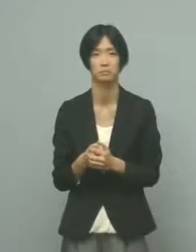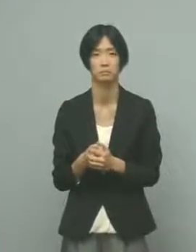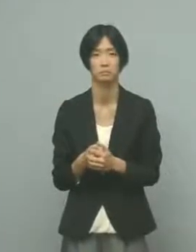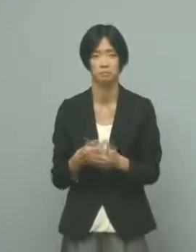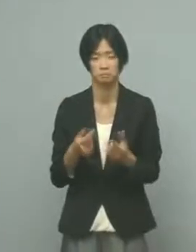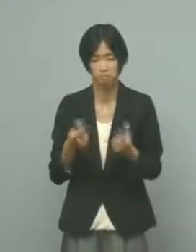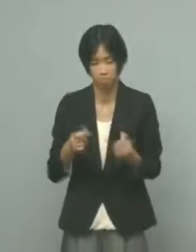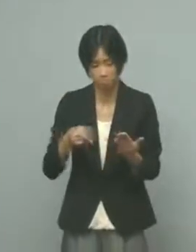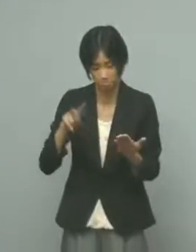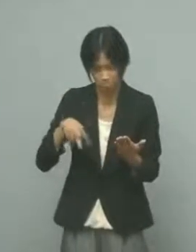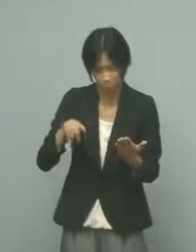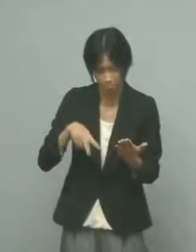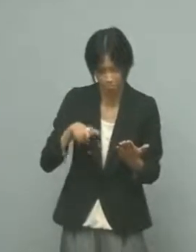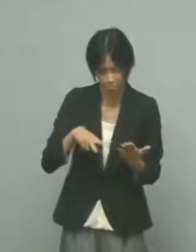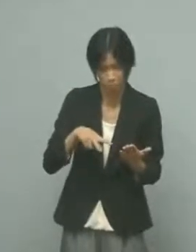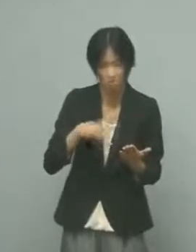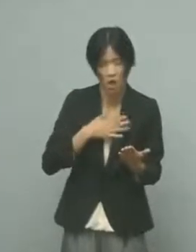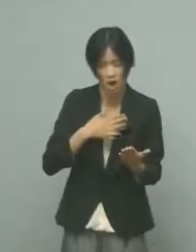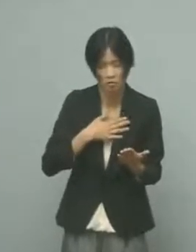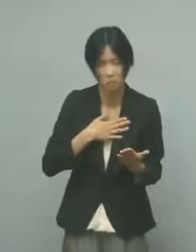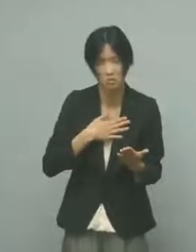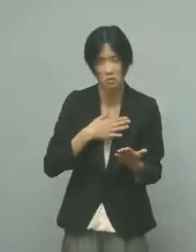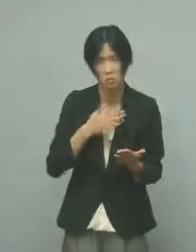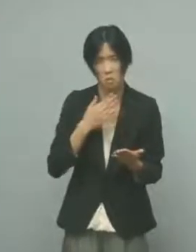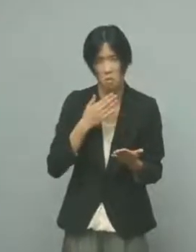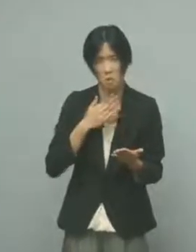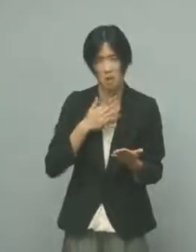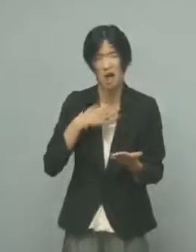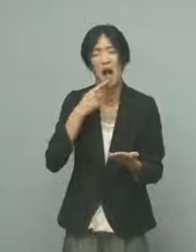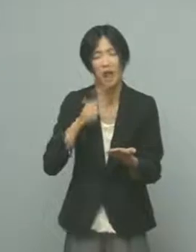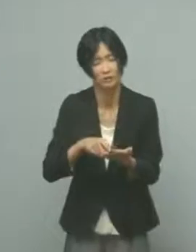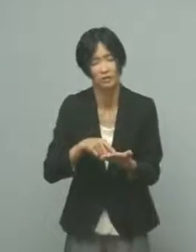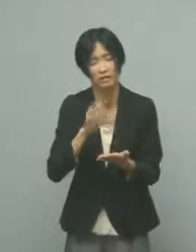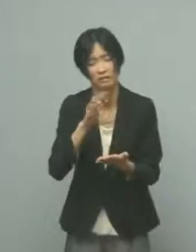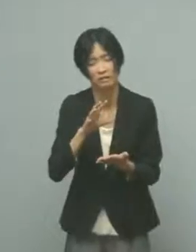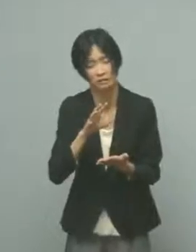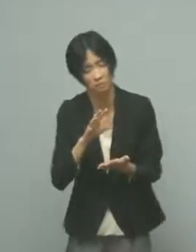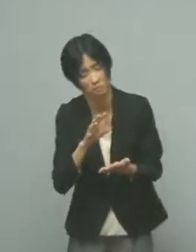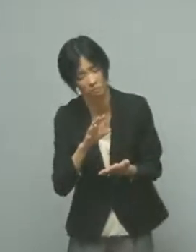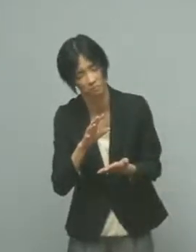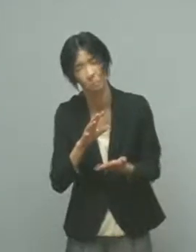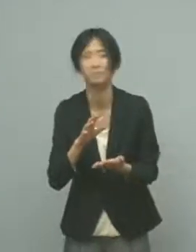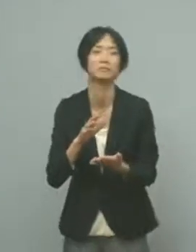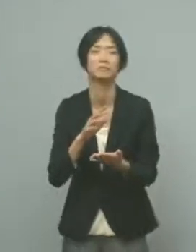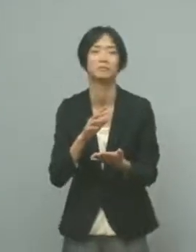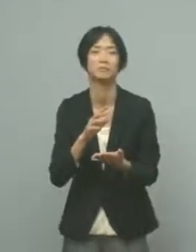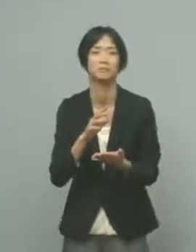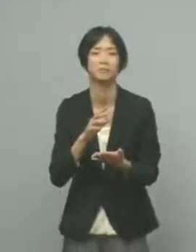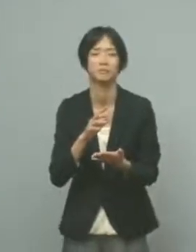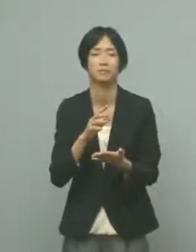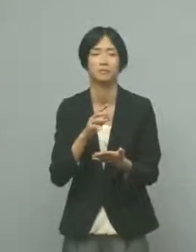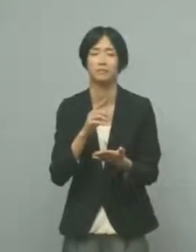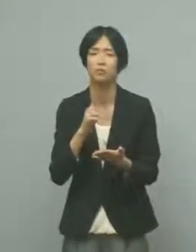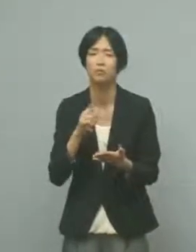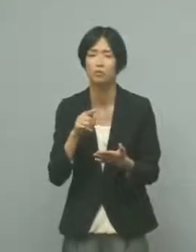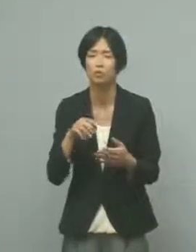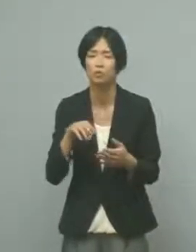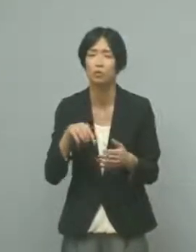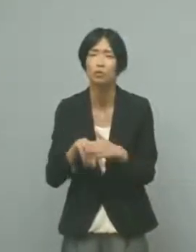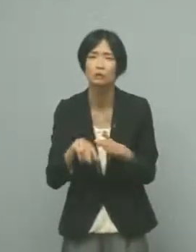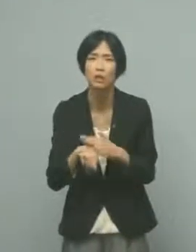はい、 実際にはどういった部分がやっぱりそのように感じられたのか。 分かりにくいというか、こ